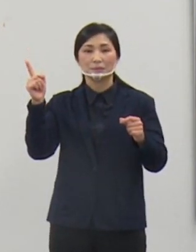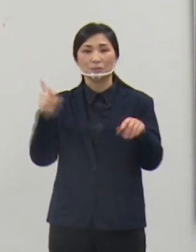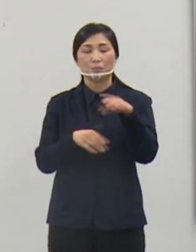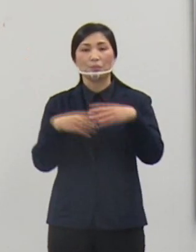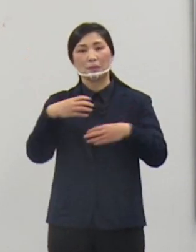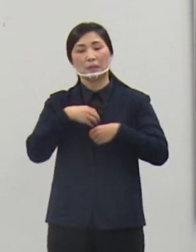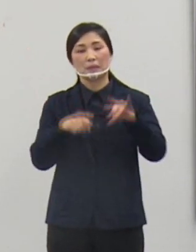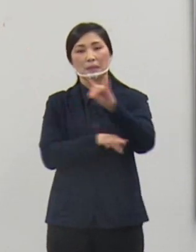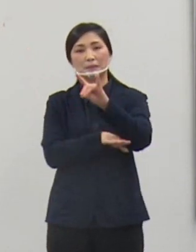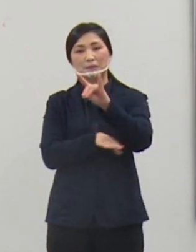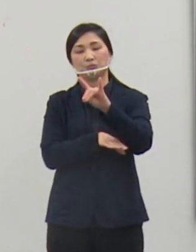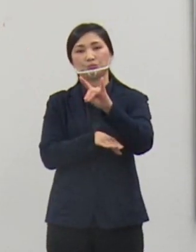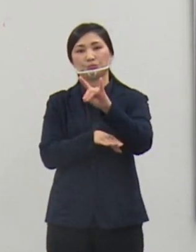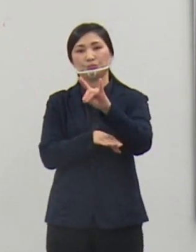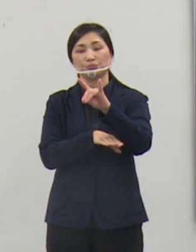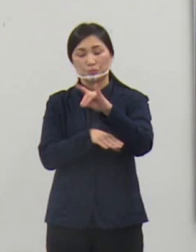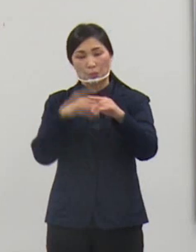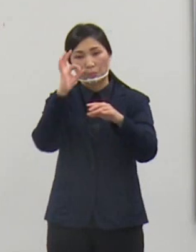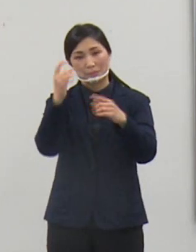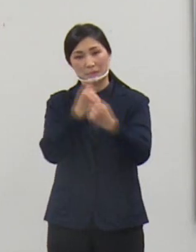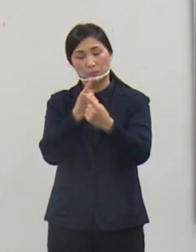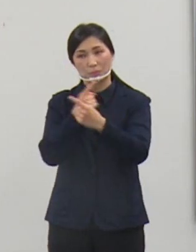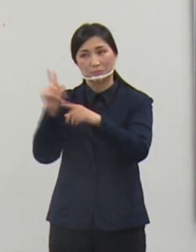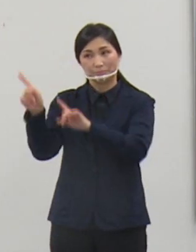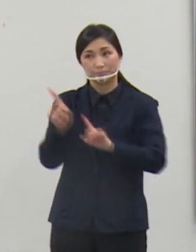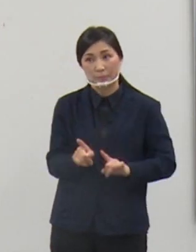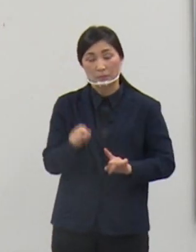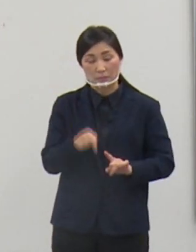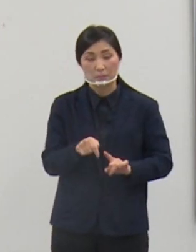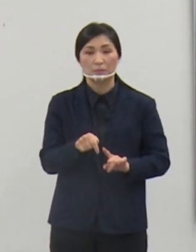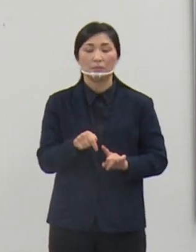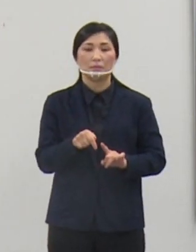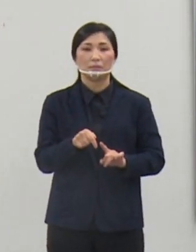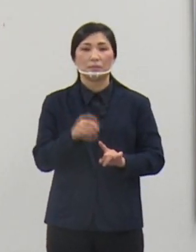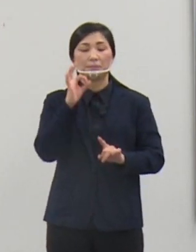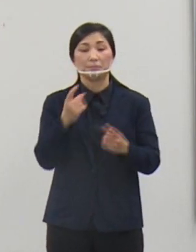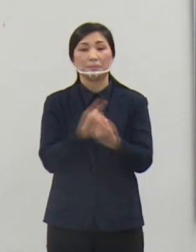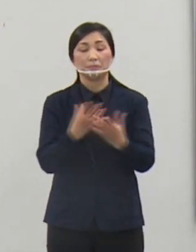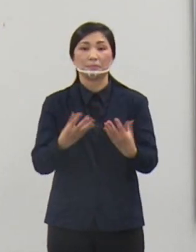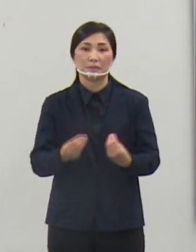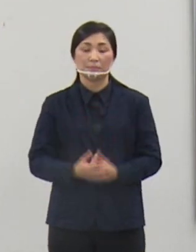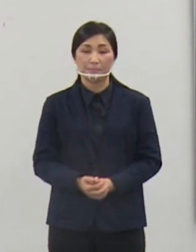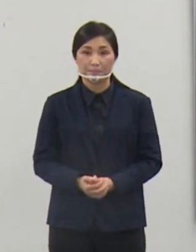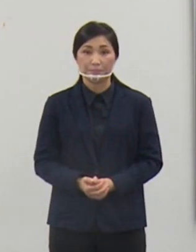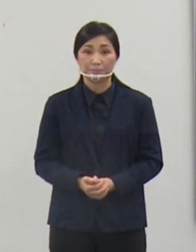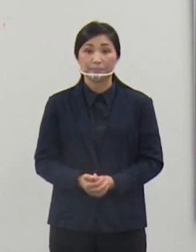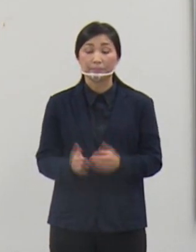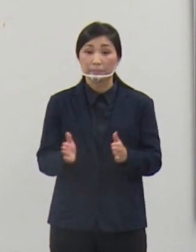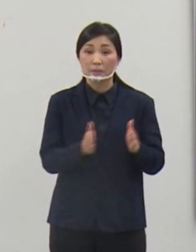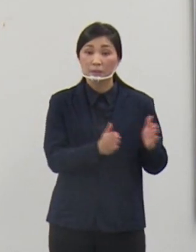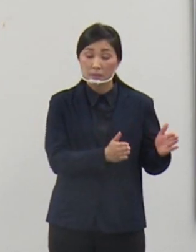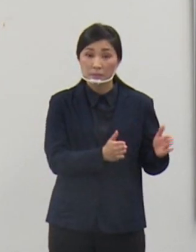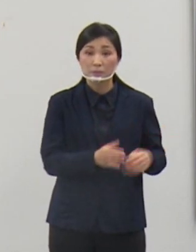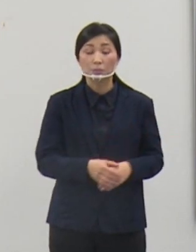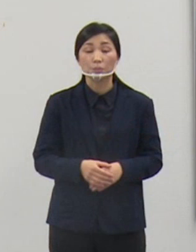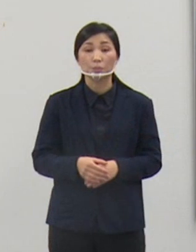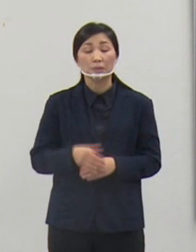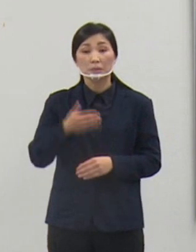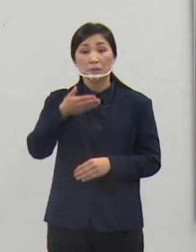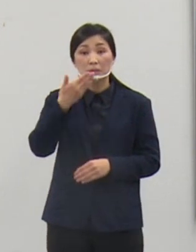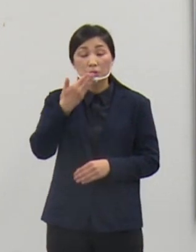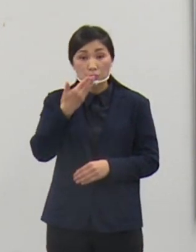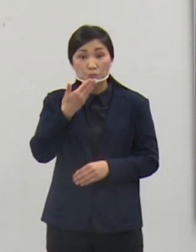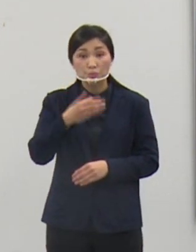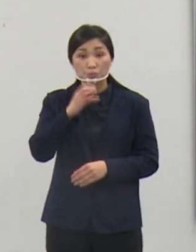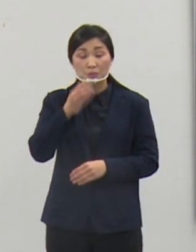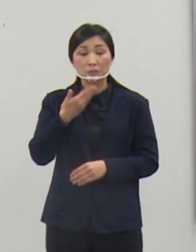。 ありがとうございます。この、飲食の、少人数多時間のこちらの方なんですが、今レベル0ということで